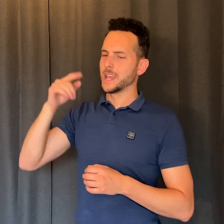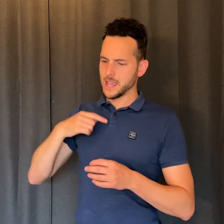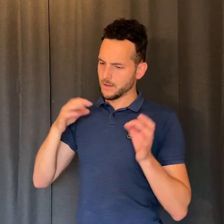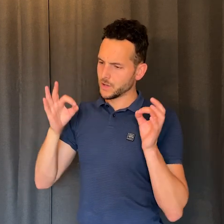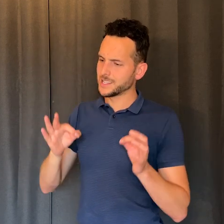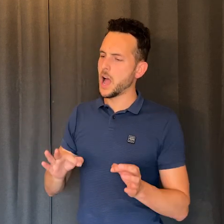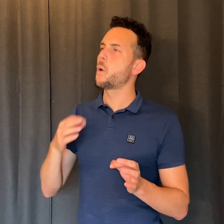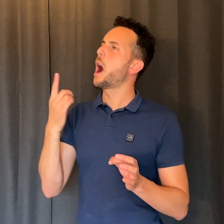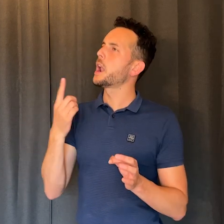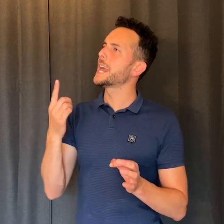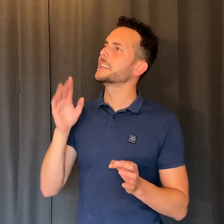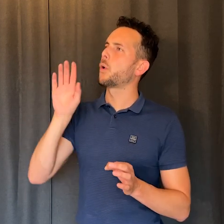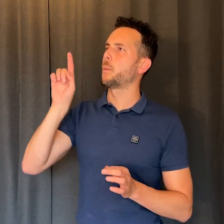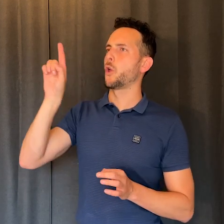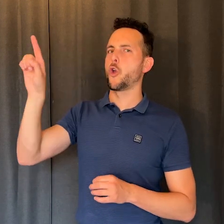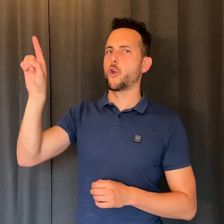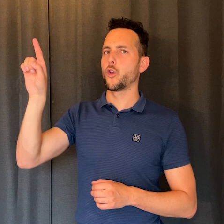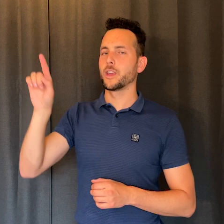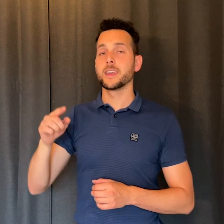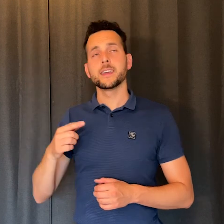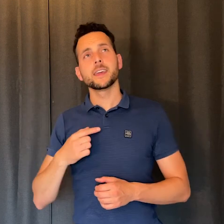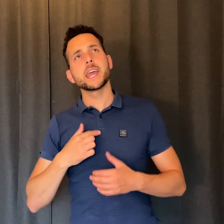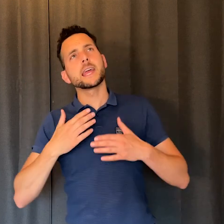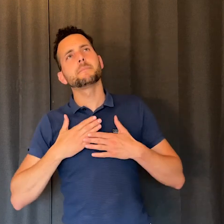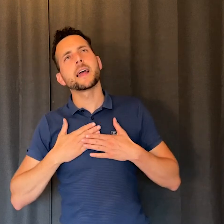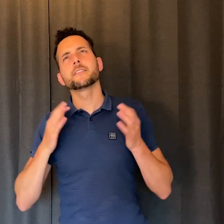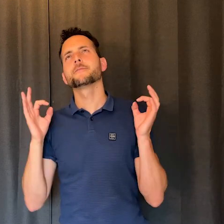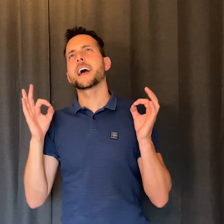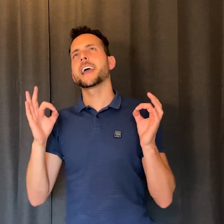vertrouw alleen op u. Ik